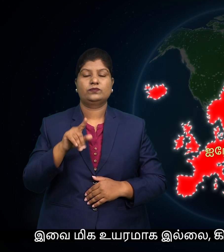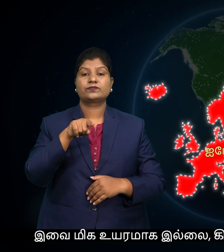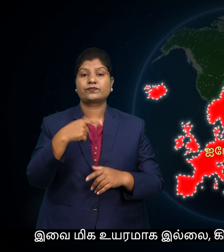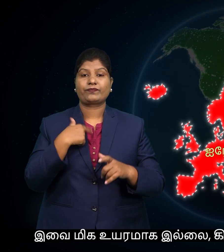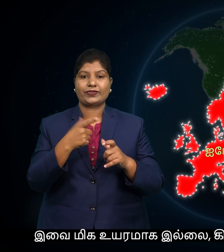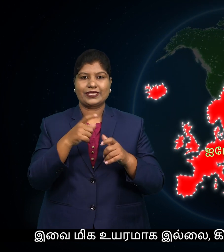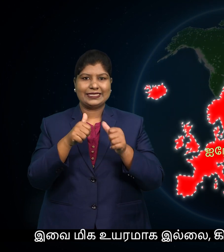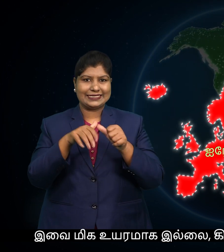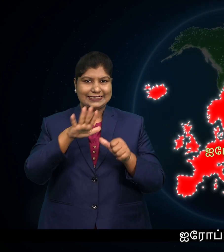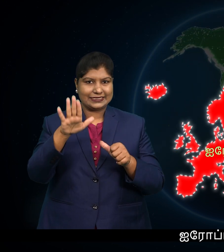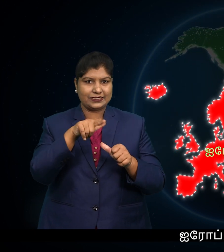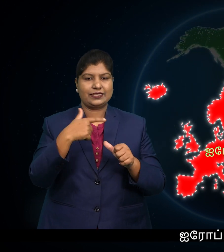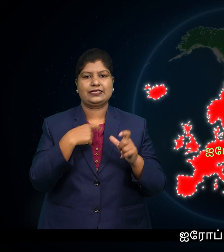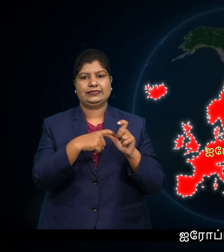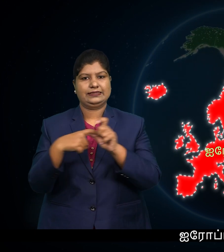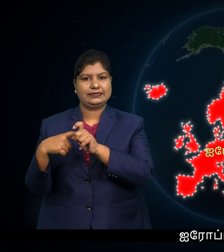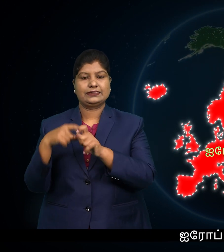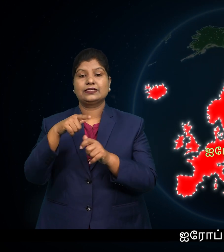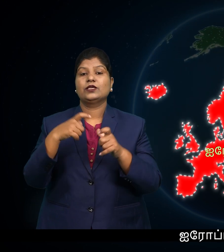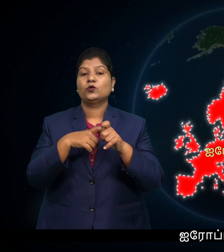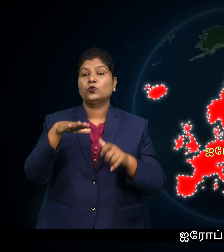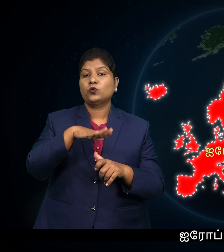ஆசியாவும் மற்றும் மேற்கில் ஐரோப்பா உள்ளது.